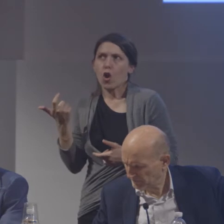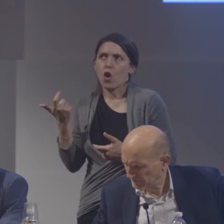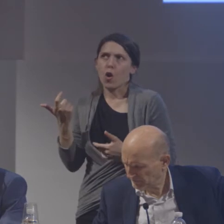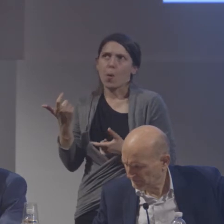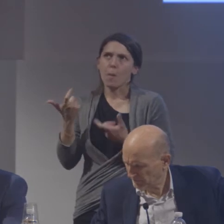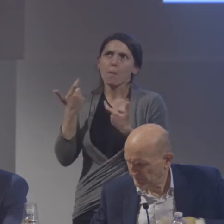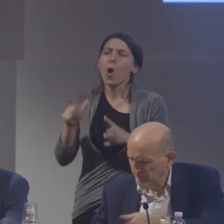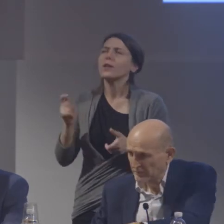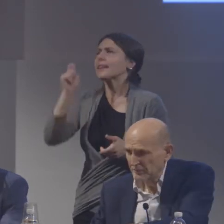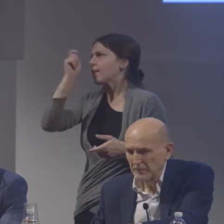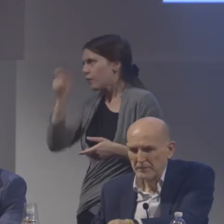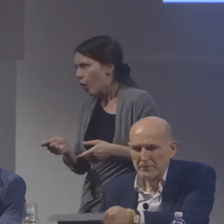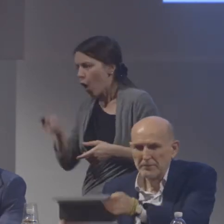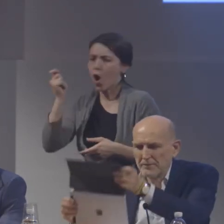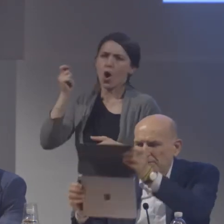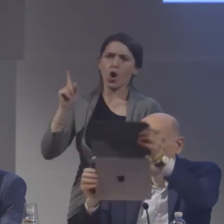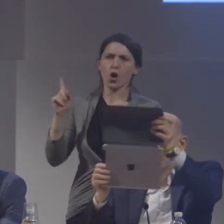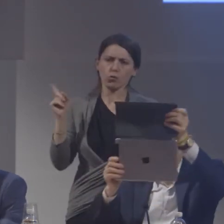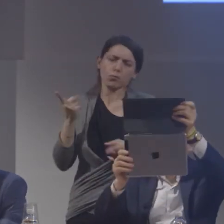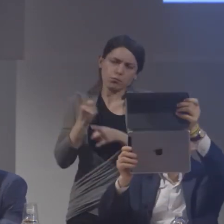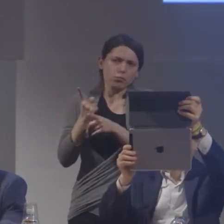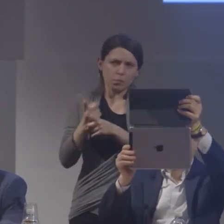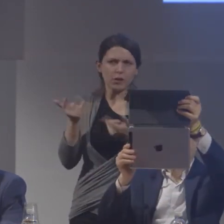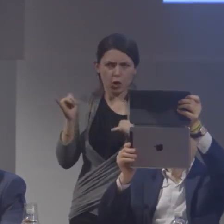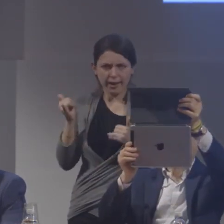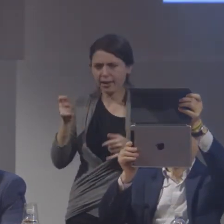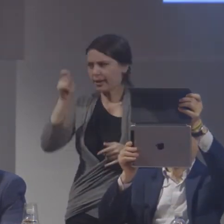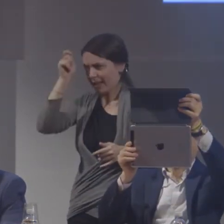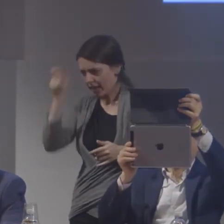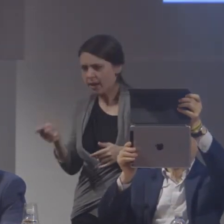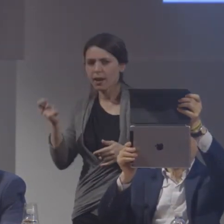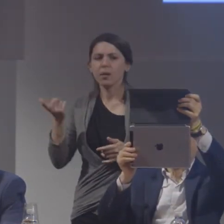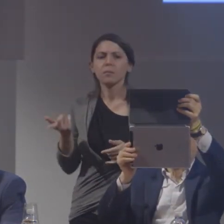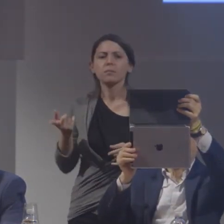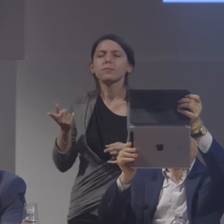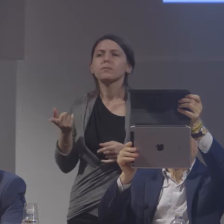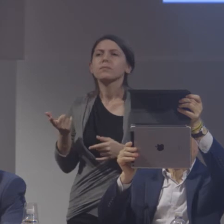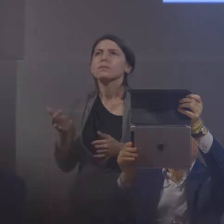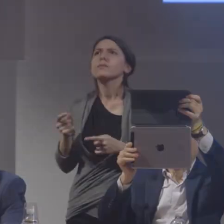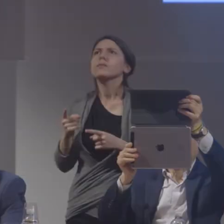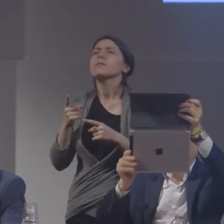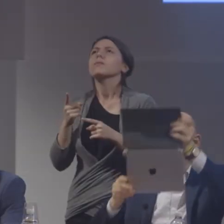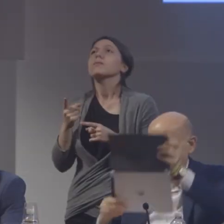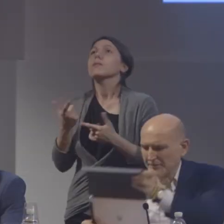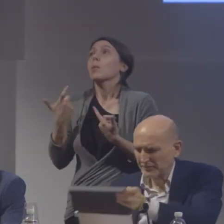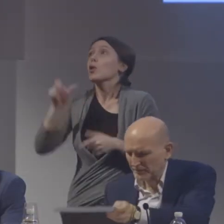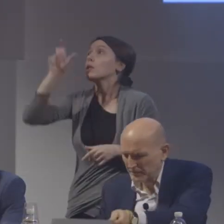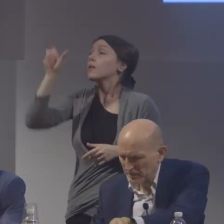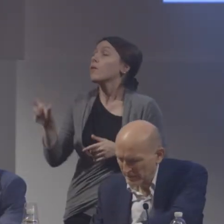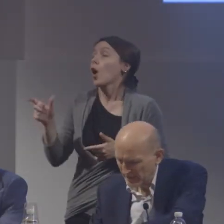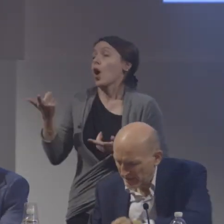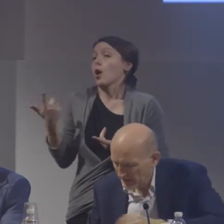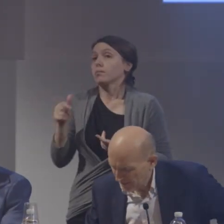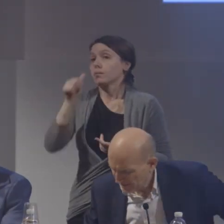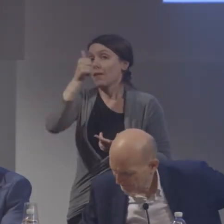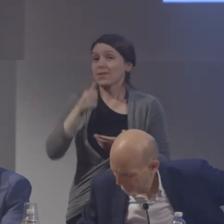di omaggio doverosa a una figura come quella di Tullio De